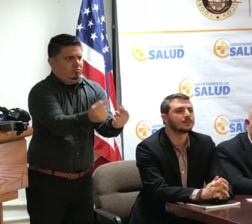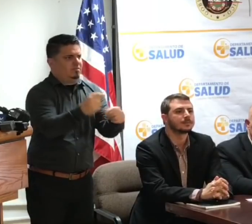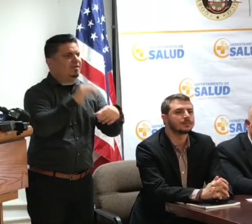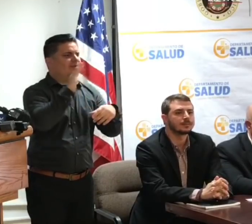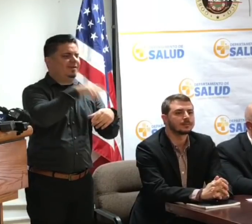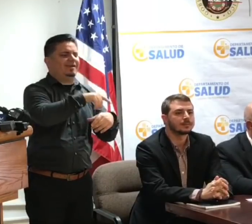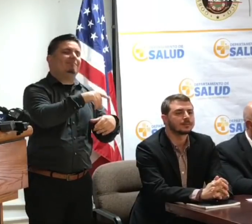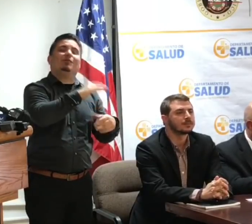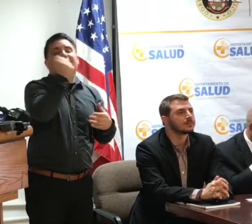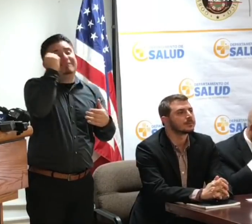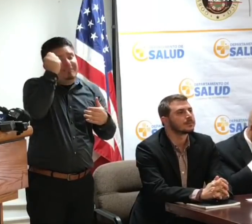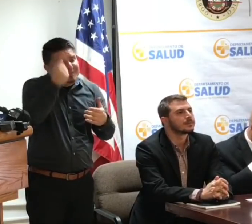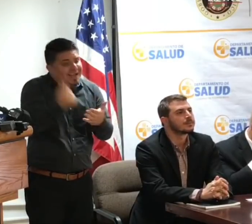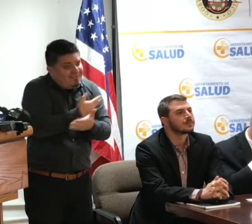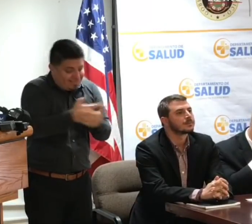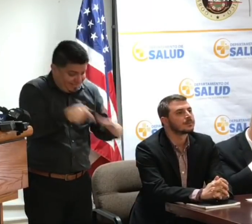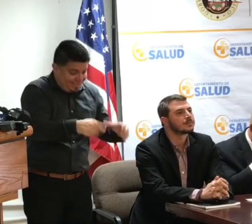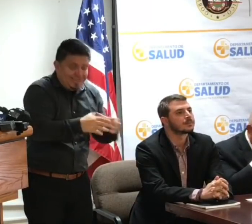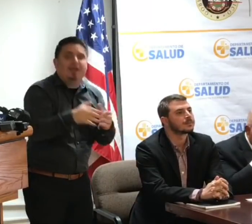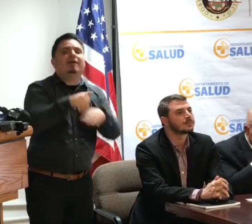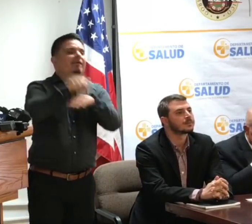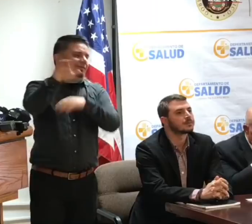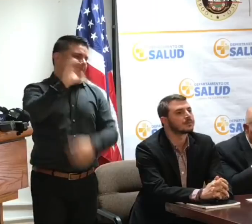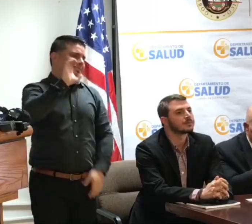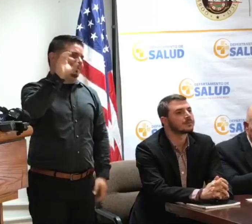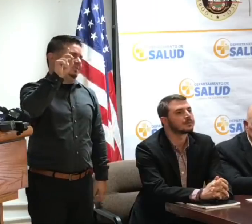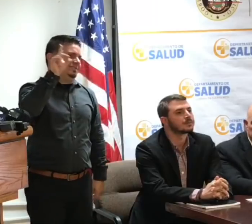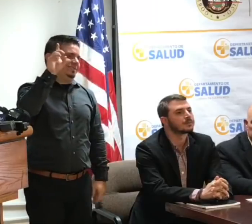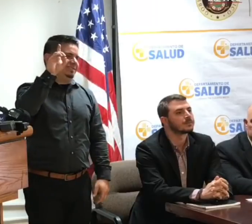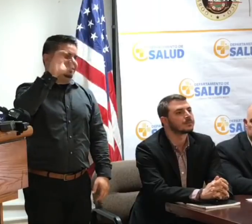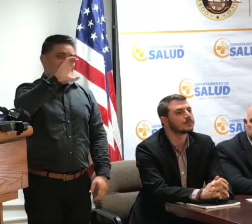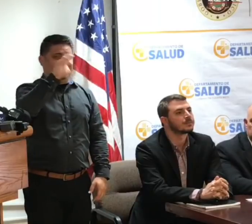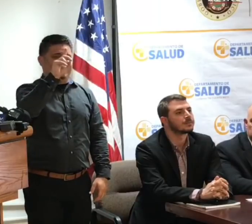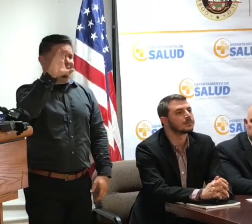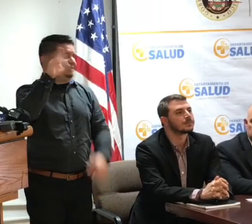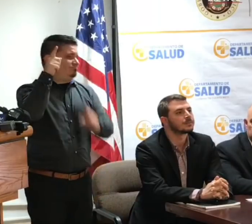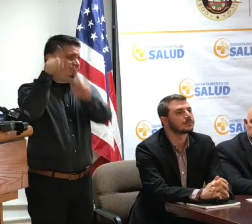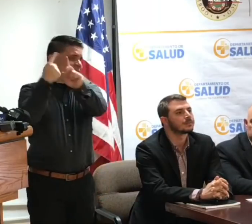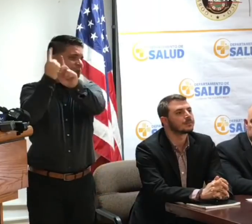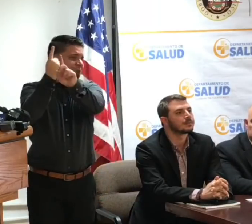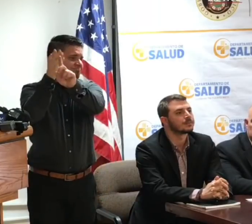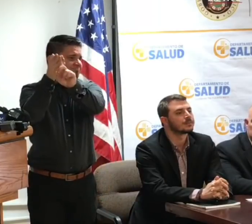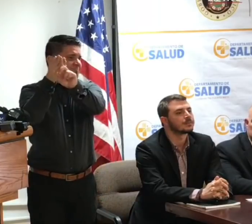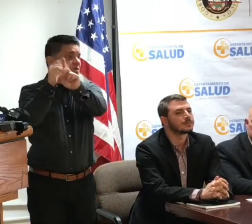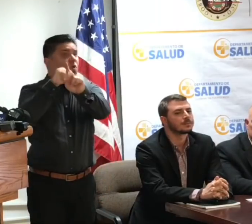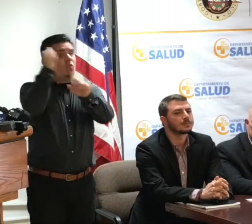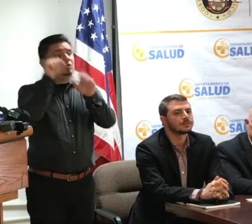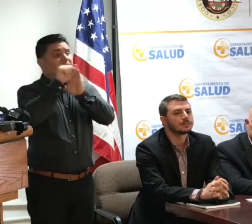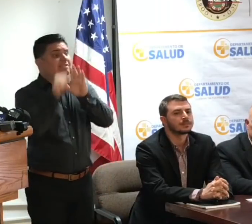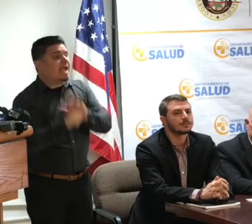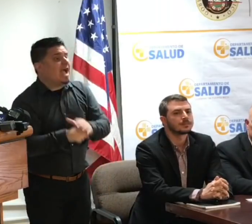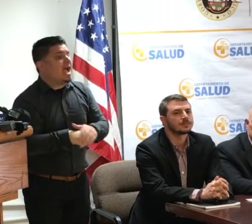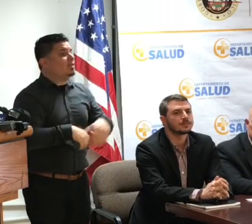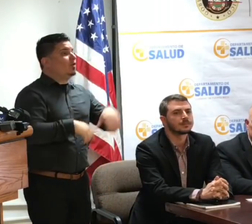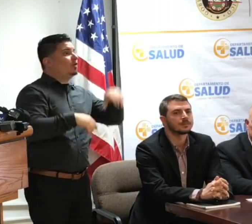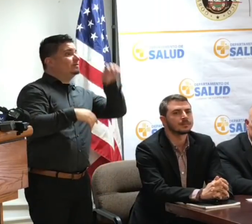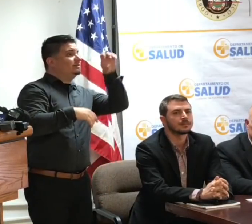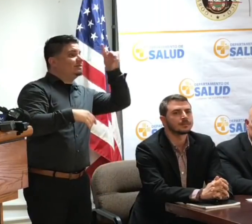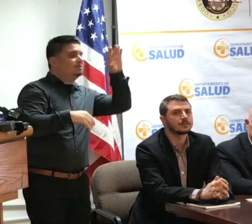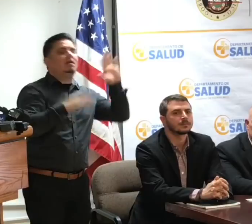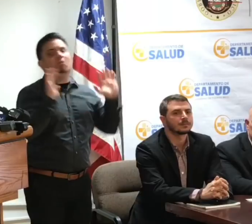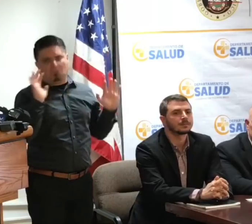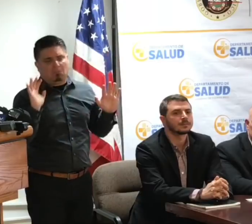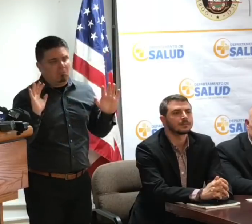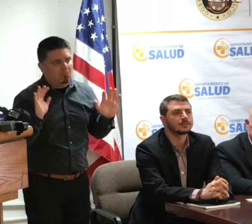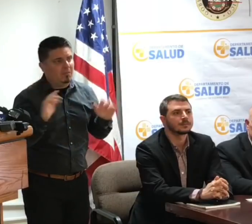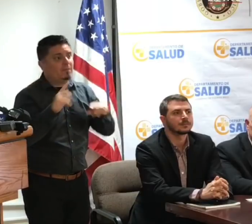inclusive de los territorios y de otros estados, pero en aquellos estados donde hay más contagios, donde hay